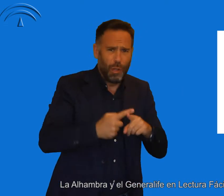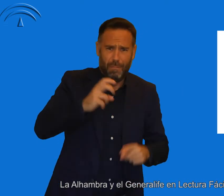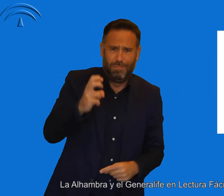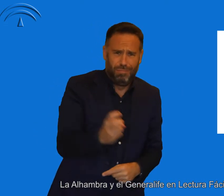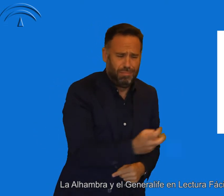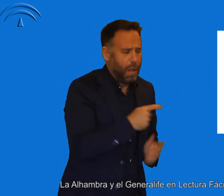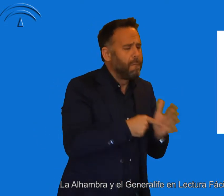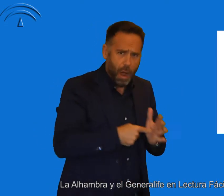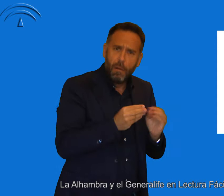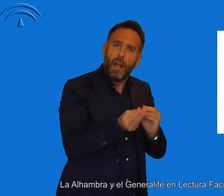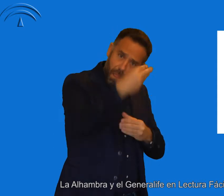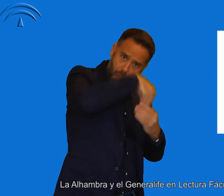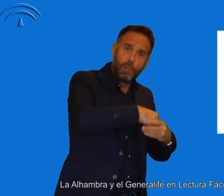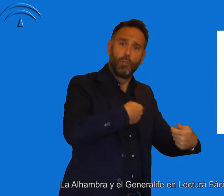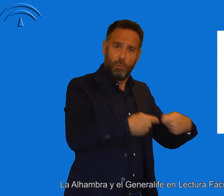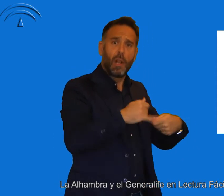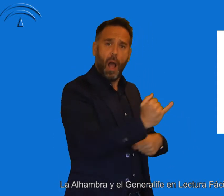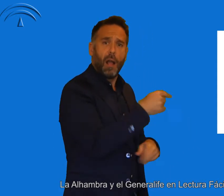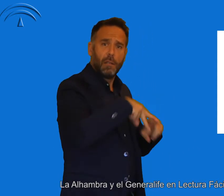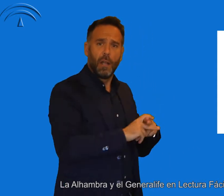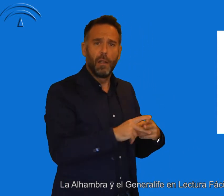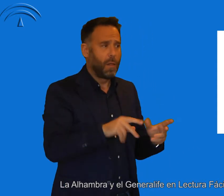de cerámica y otras muchas cosas.